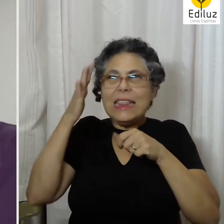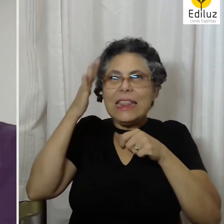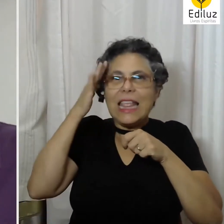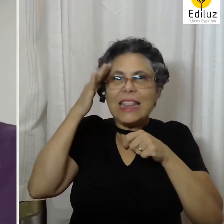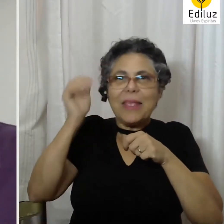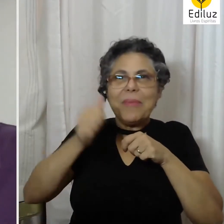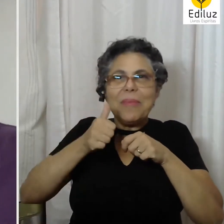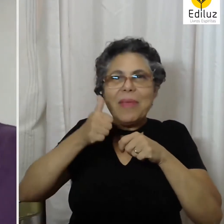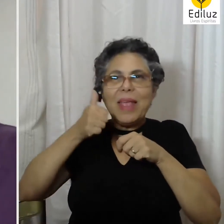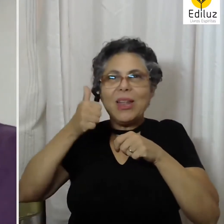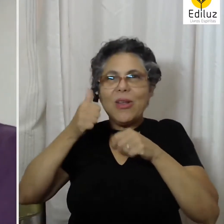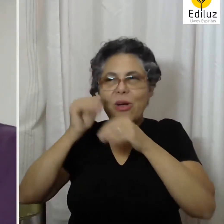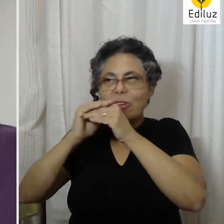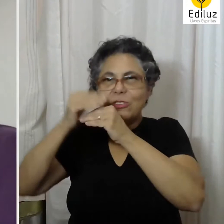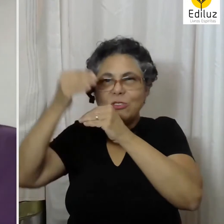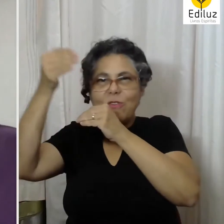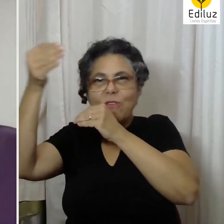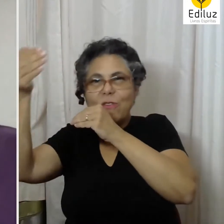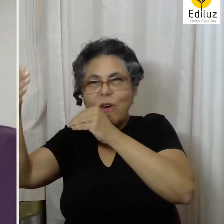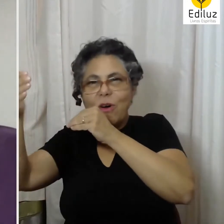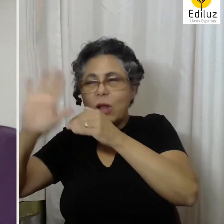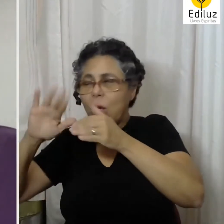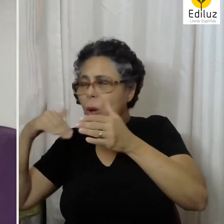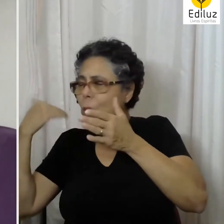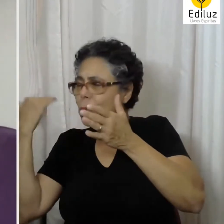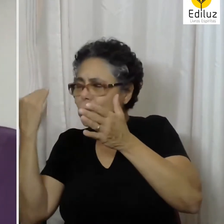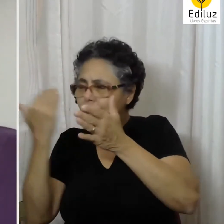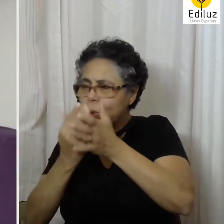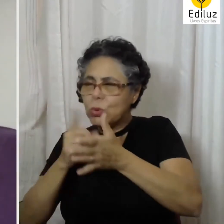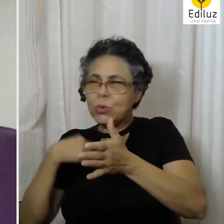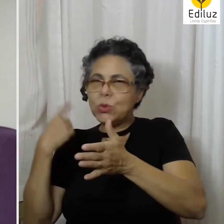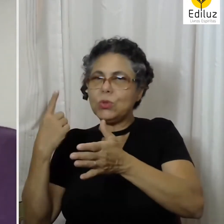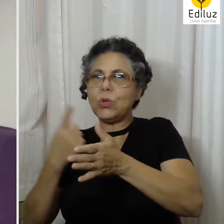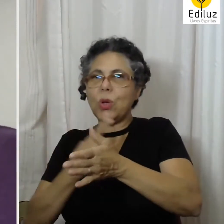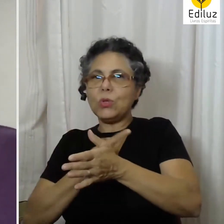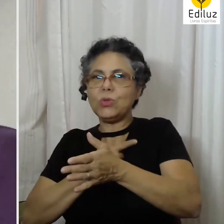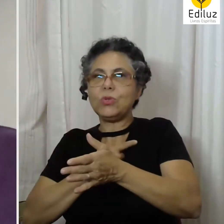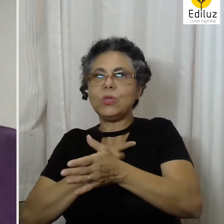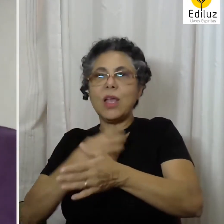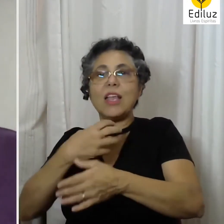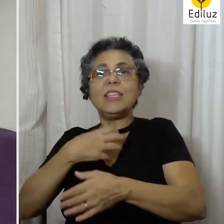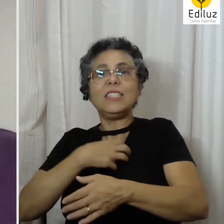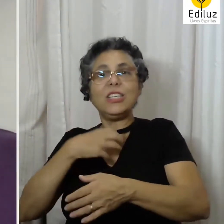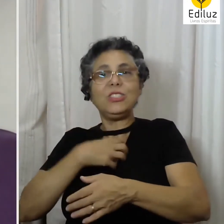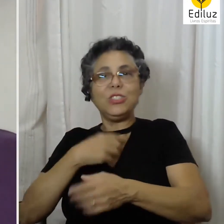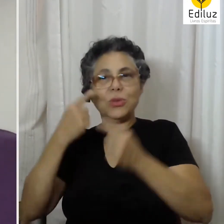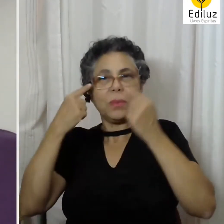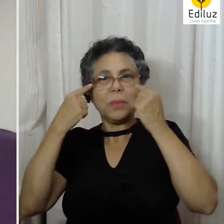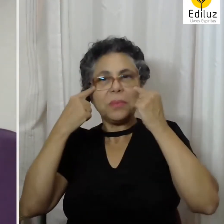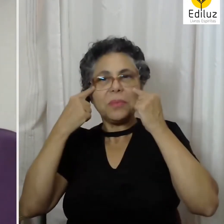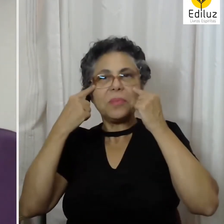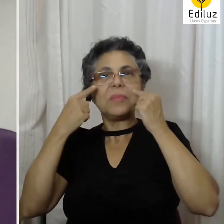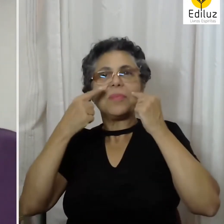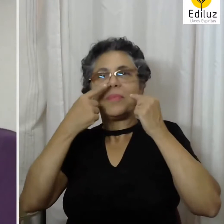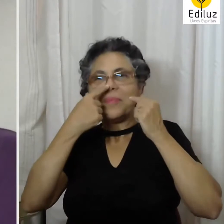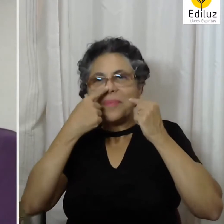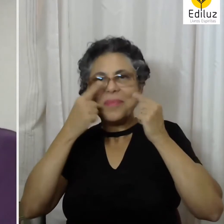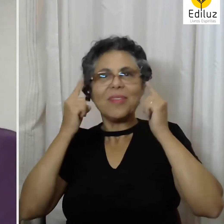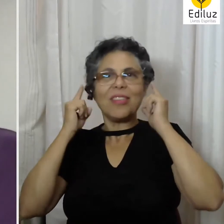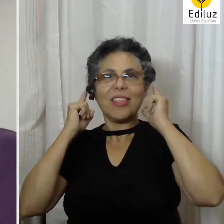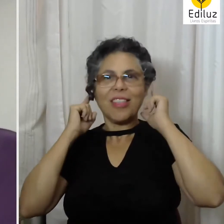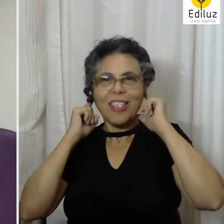do externo com todos os nossos sentidos, não somente com um. Eu